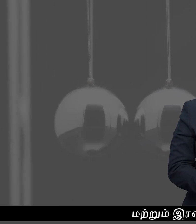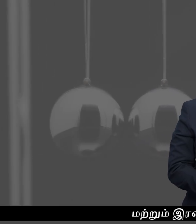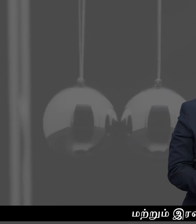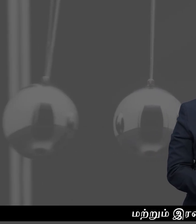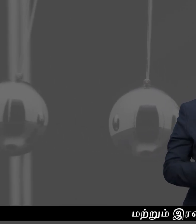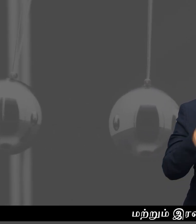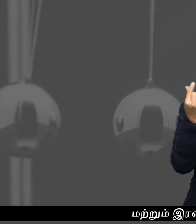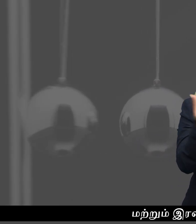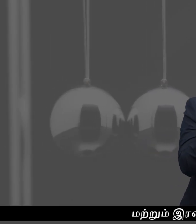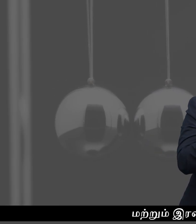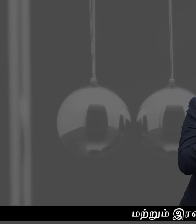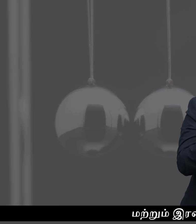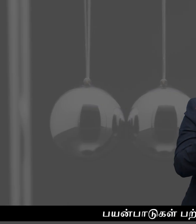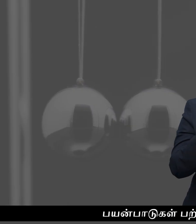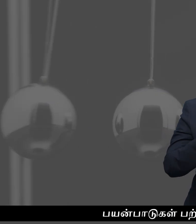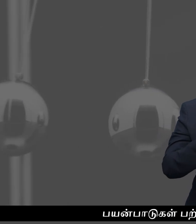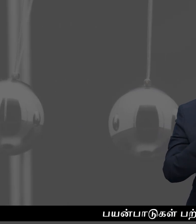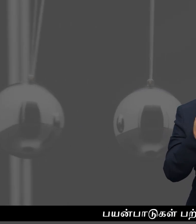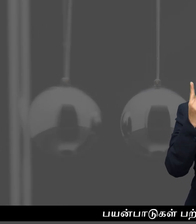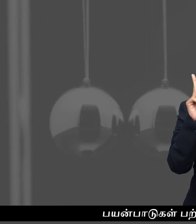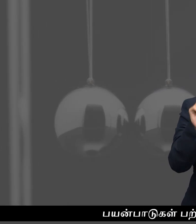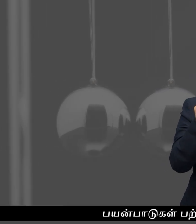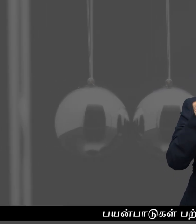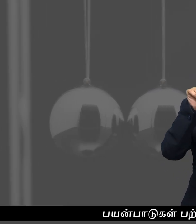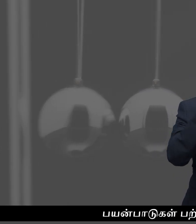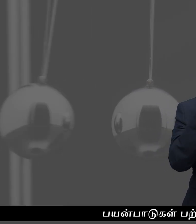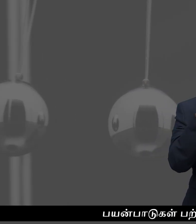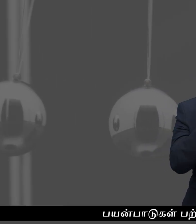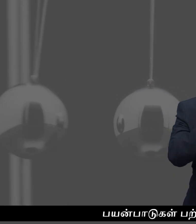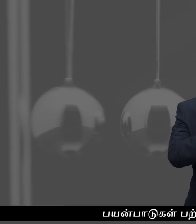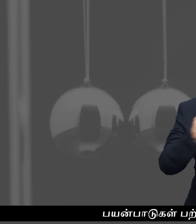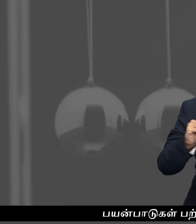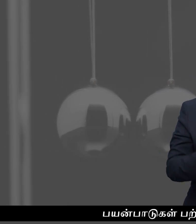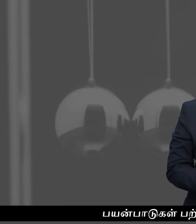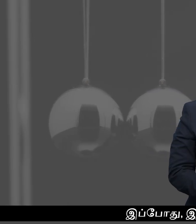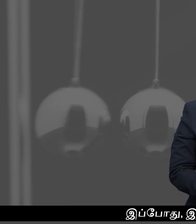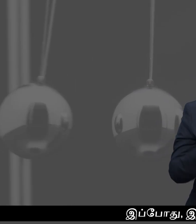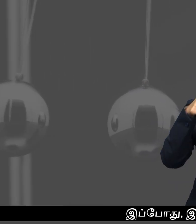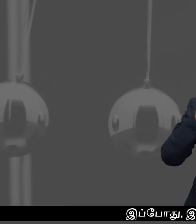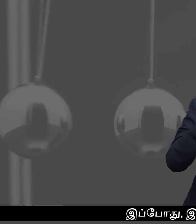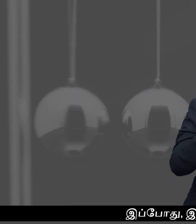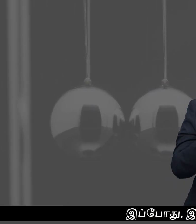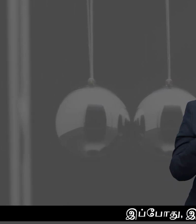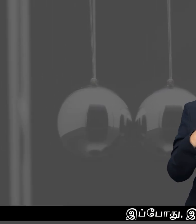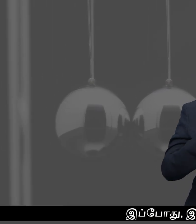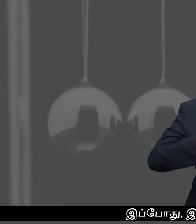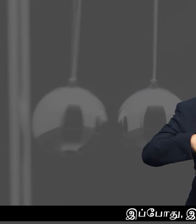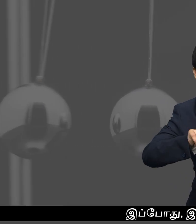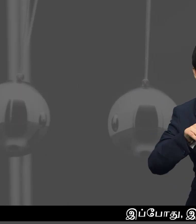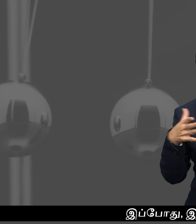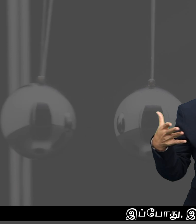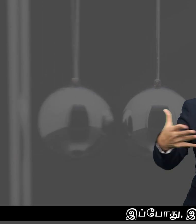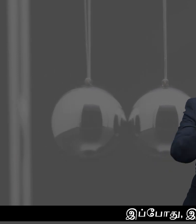மற்றும் இரண்டாவது இயக்க விதியின் பயன்பாடுகள் பற்றி நீங்கள் கற்றுக்கொண்டீர்கள். இப்போது